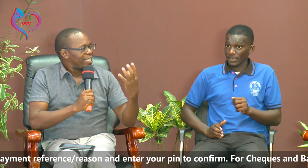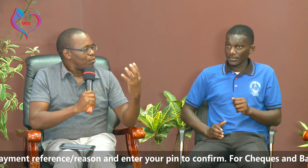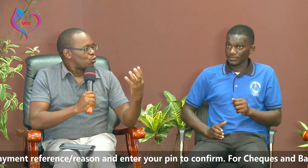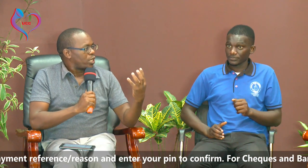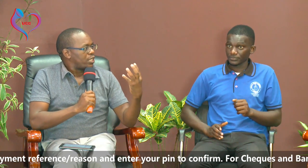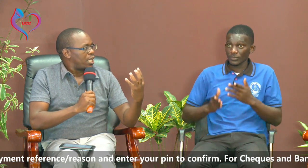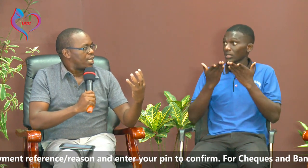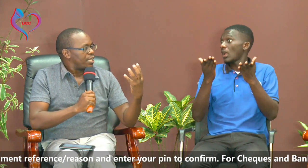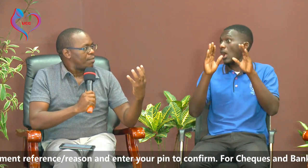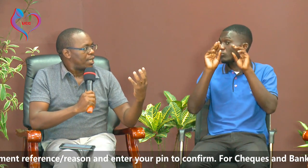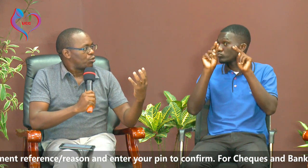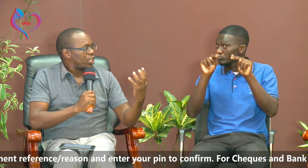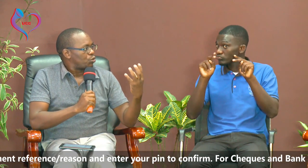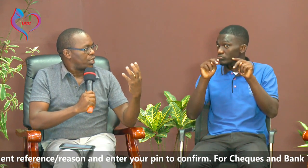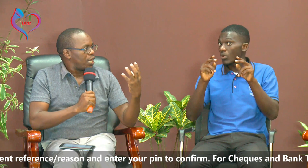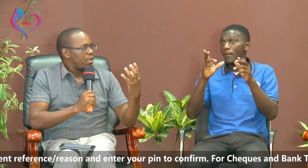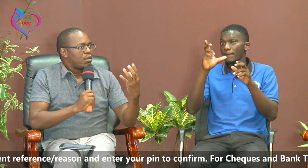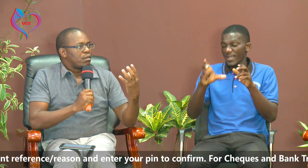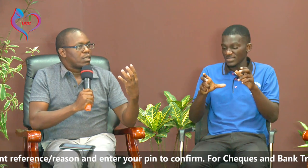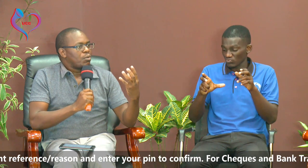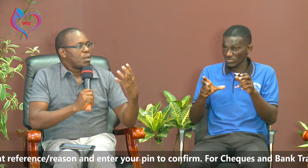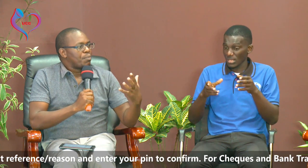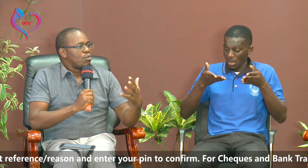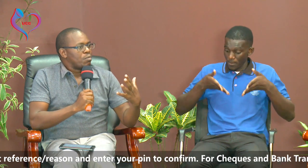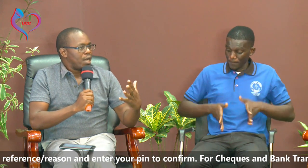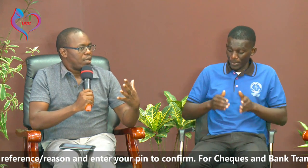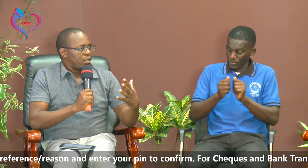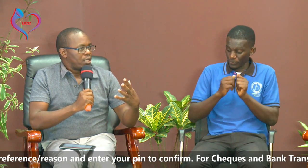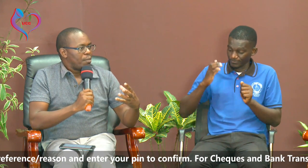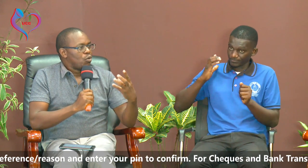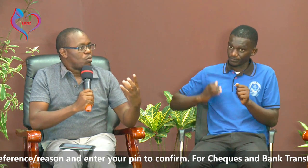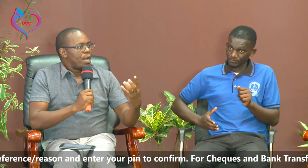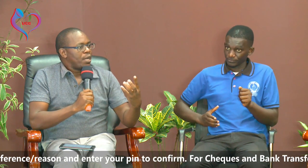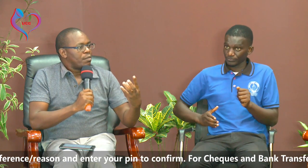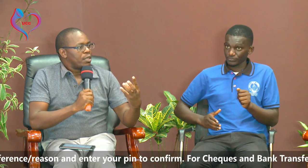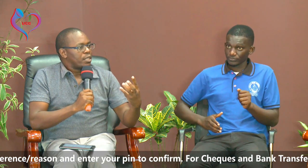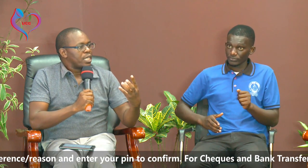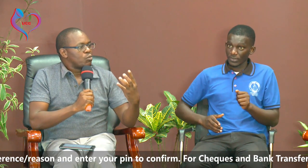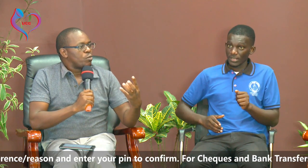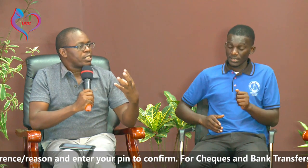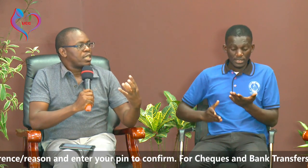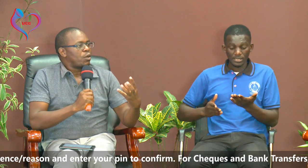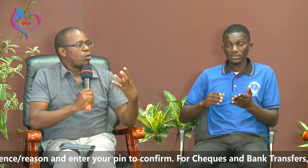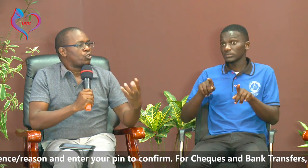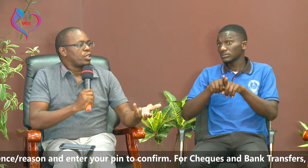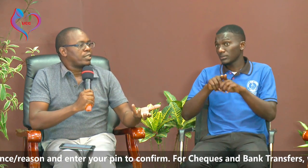Teri muntu ajjanga aine mbala tujja tetuina ngabo olabe bumba. Ebumba lyerimu basala ne bakola ko toilet